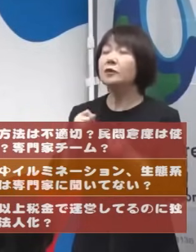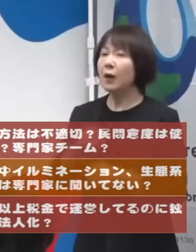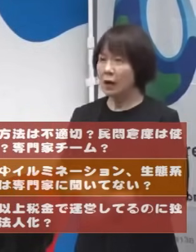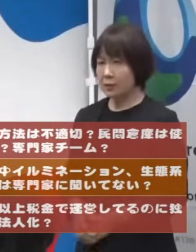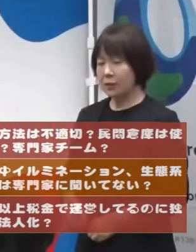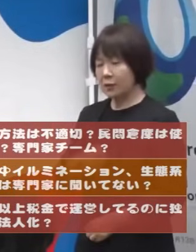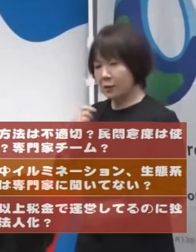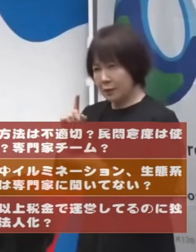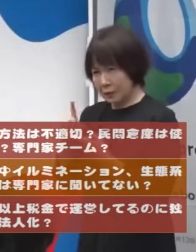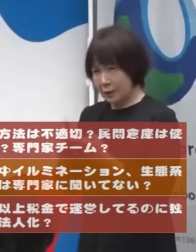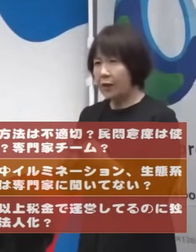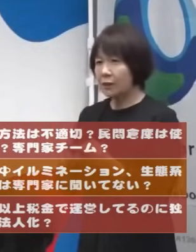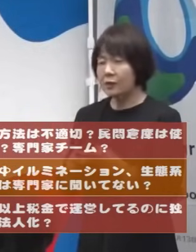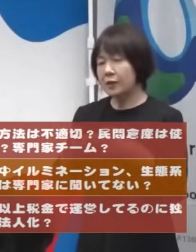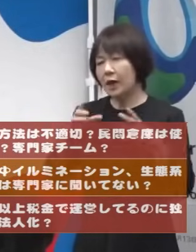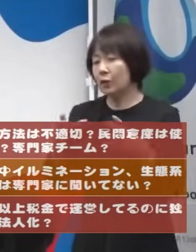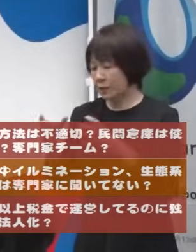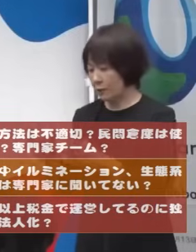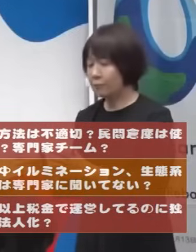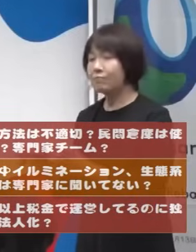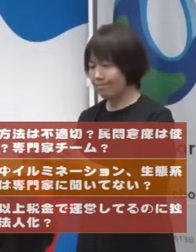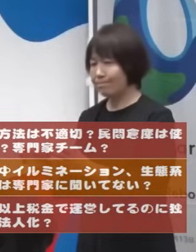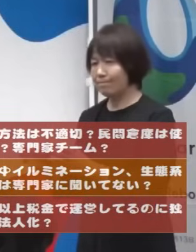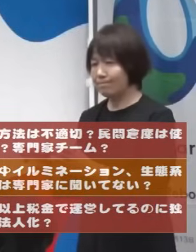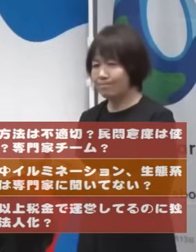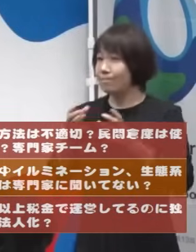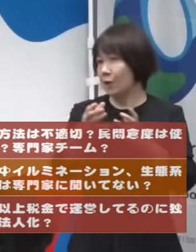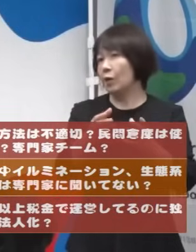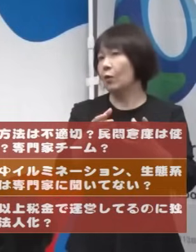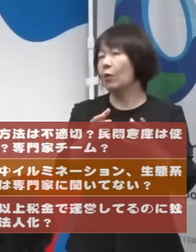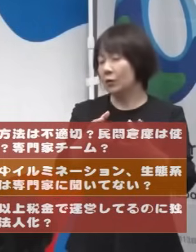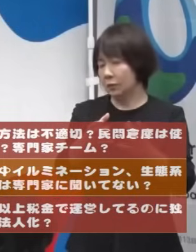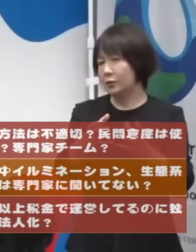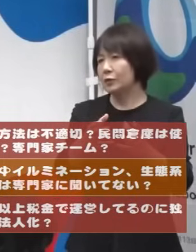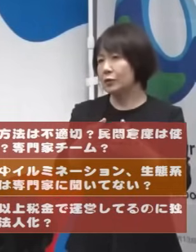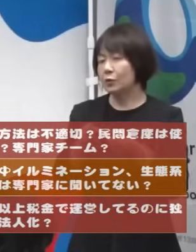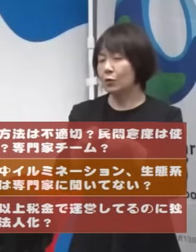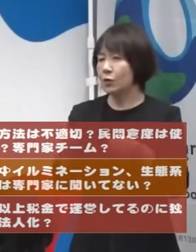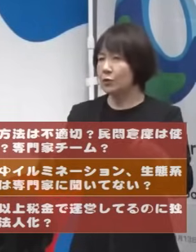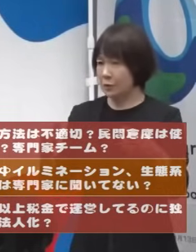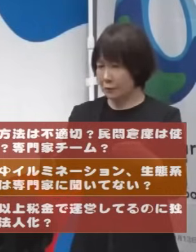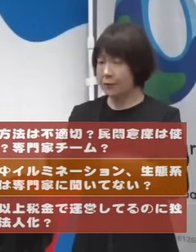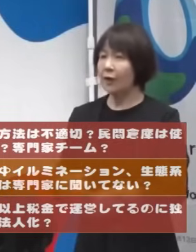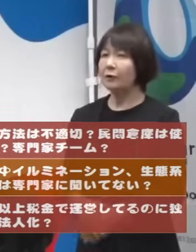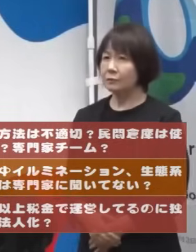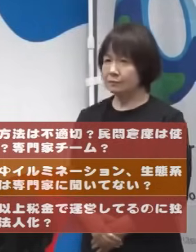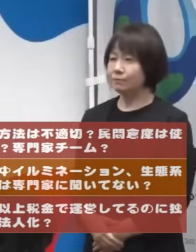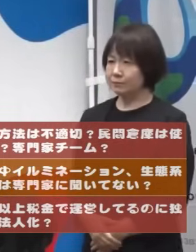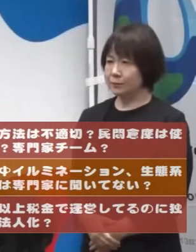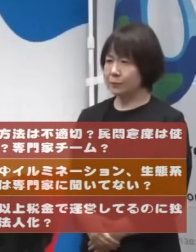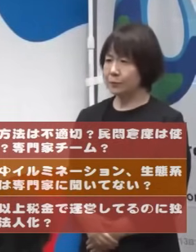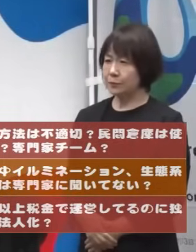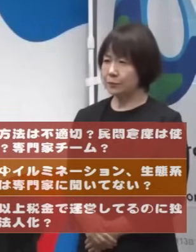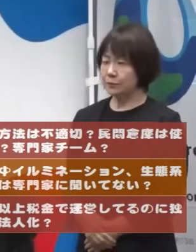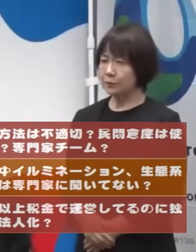。適切な保管場所に変える、その指示をいたしました。だからそれをやります